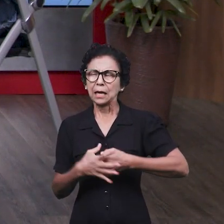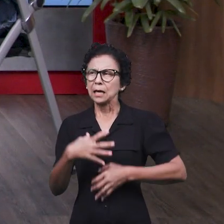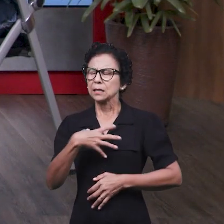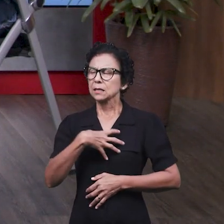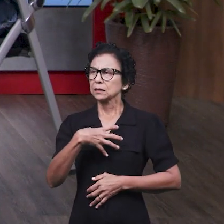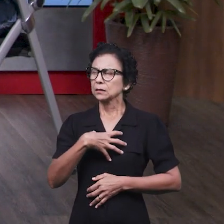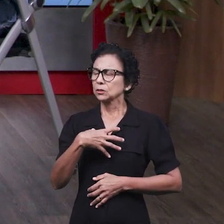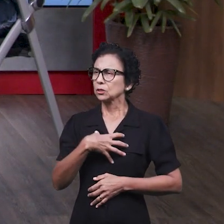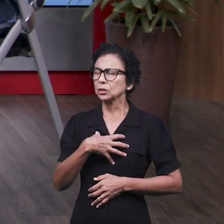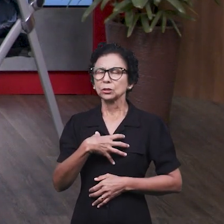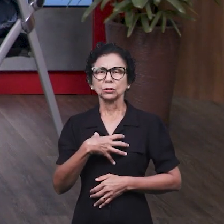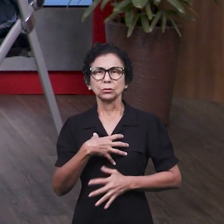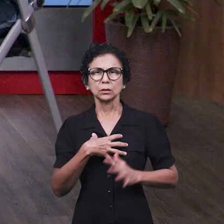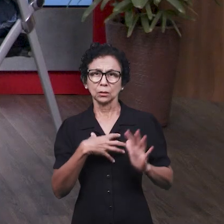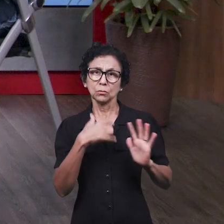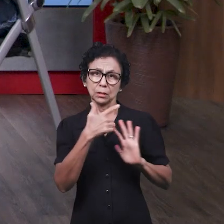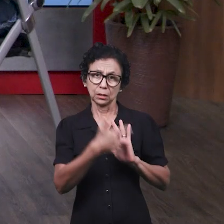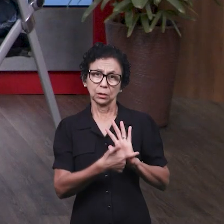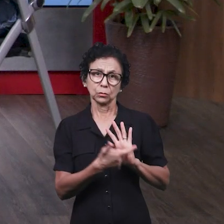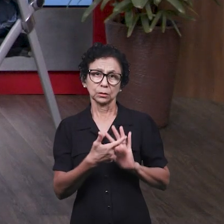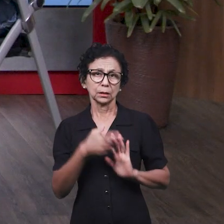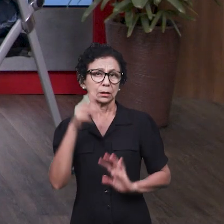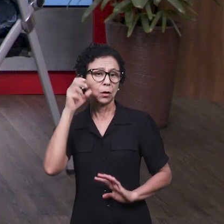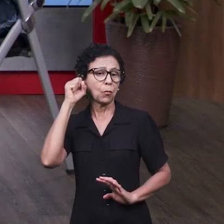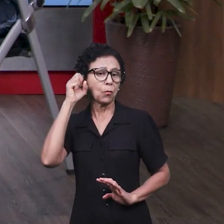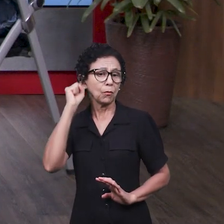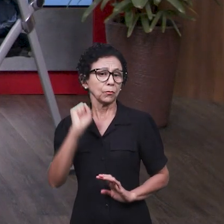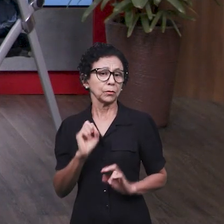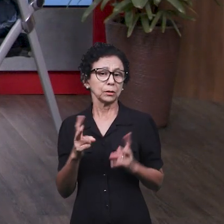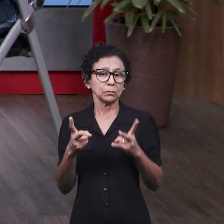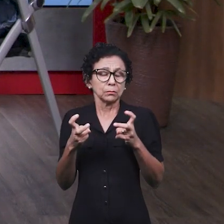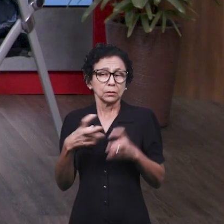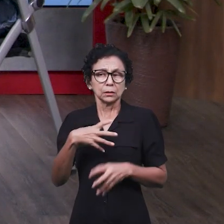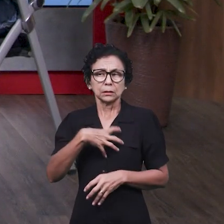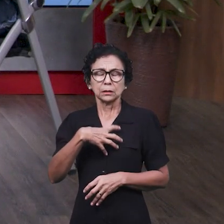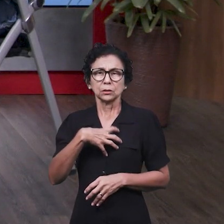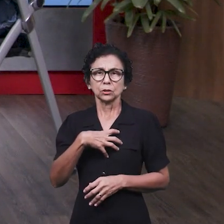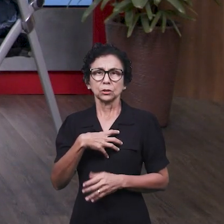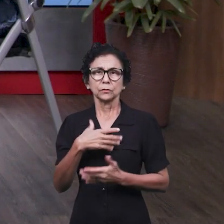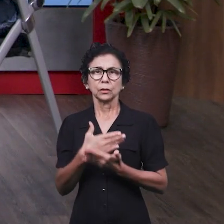perceber. Se ele tem alguma dificuldade na audição, ele vai começar a